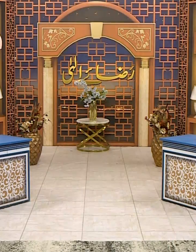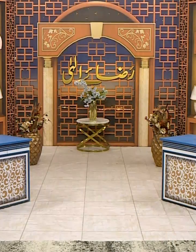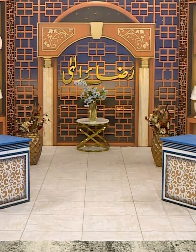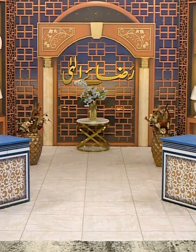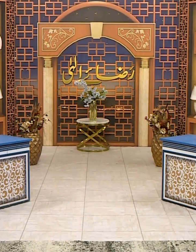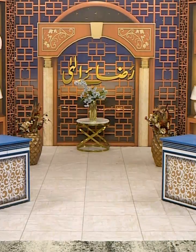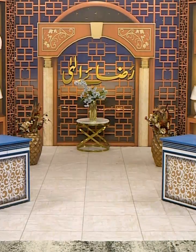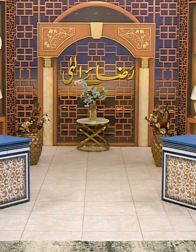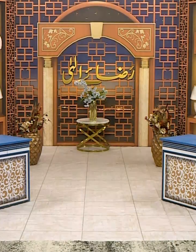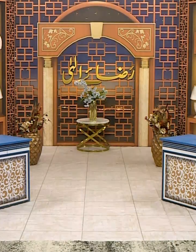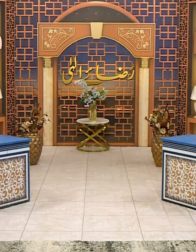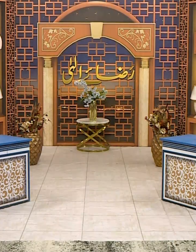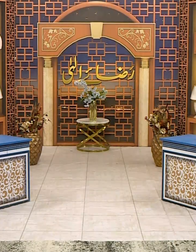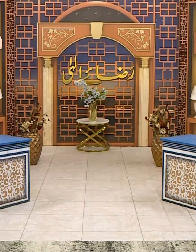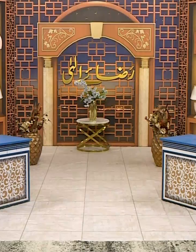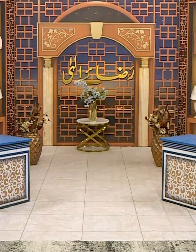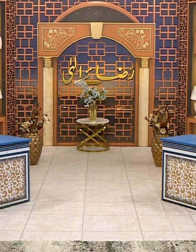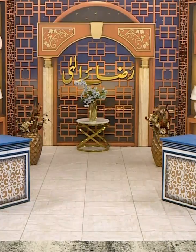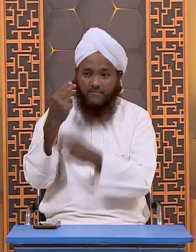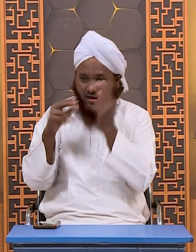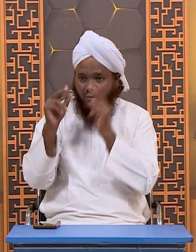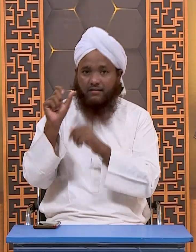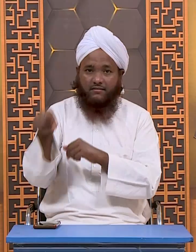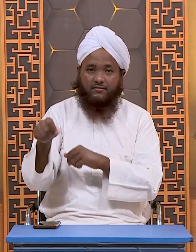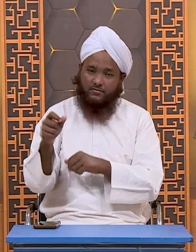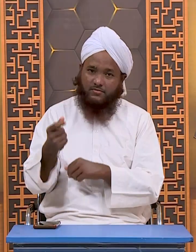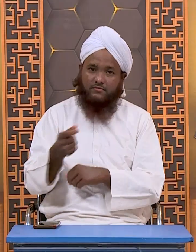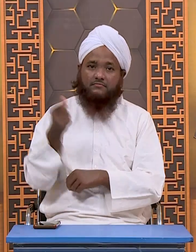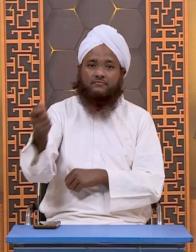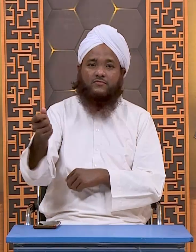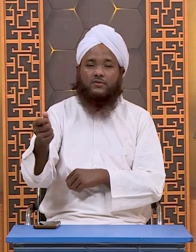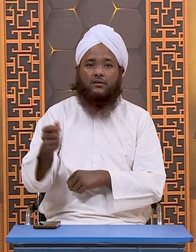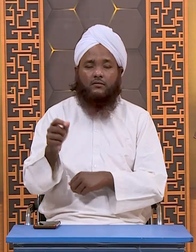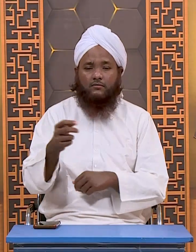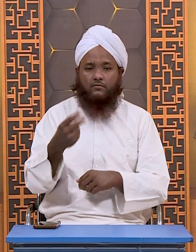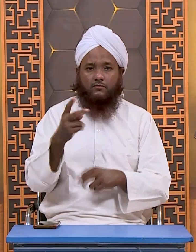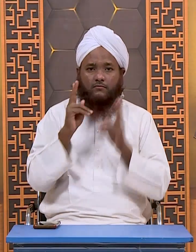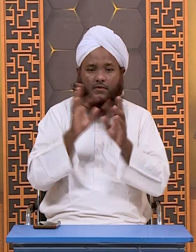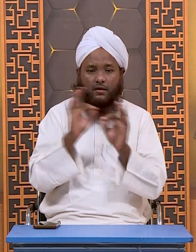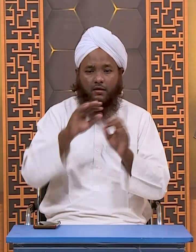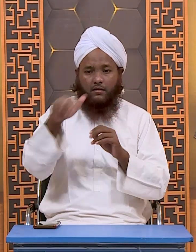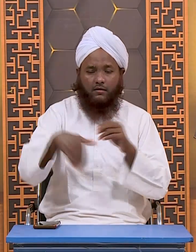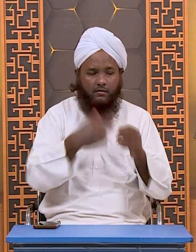میرا کام کیا ہے تو میں اسے 2 دینار دوں گا. اب جب واپس باہر آئے تو دیکھا کہ وہ غلام بھی نہیں ہے اور مہار بھی